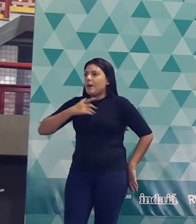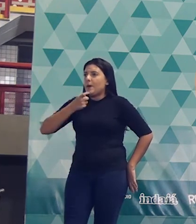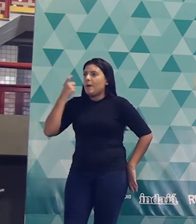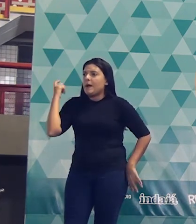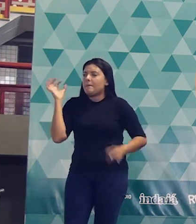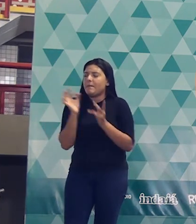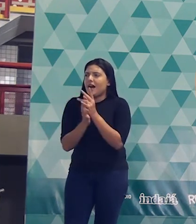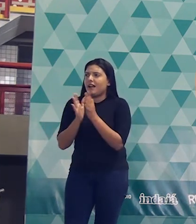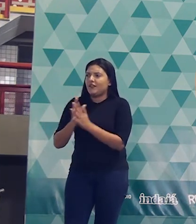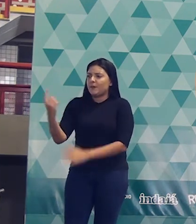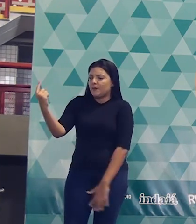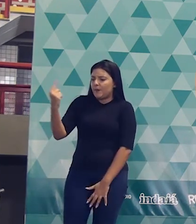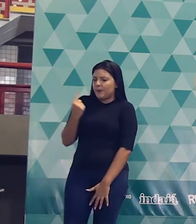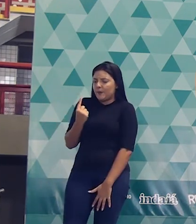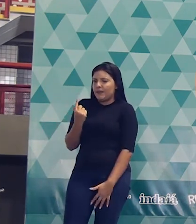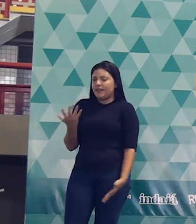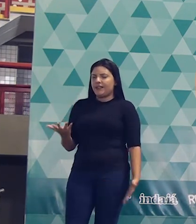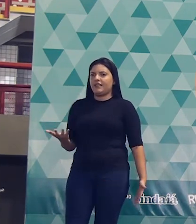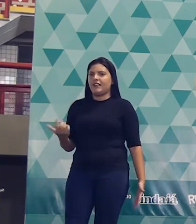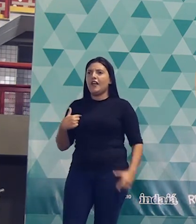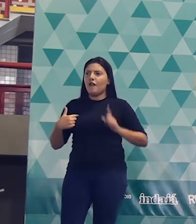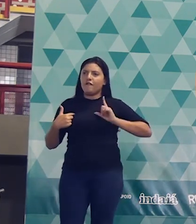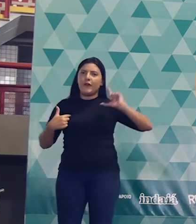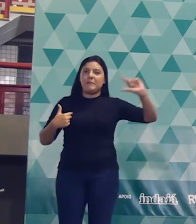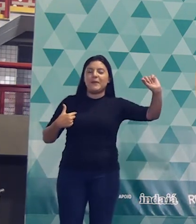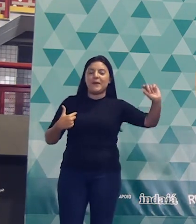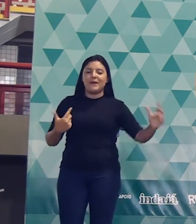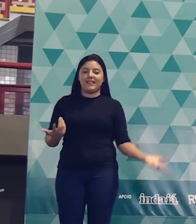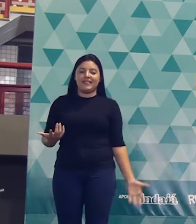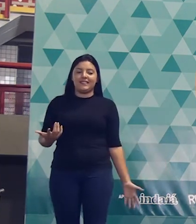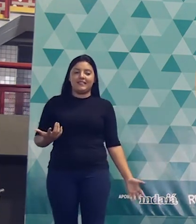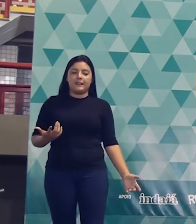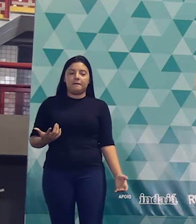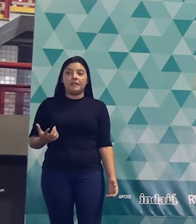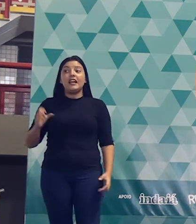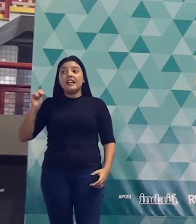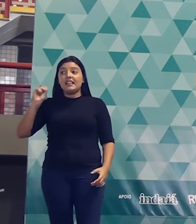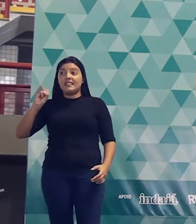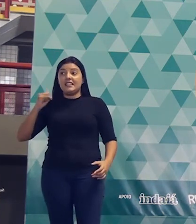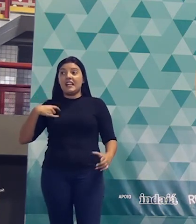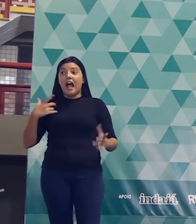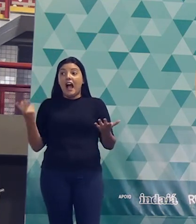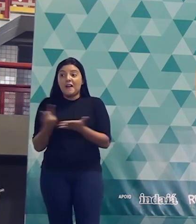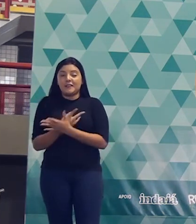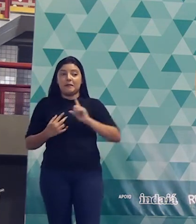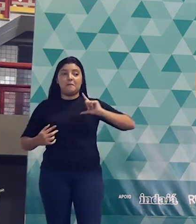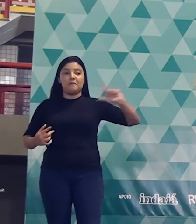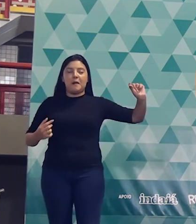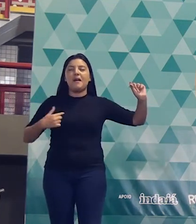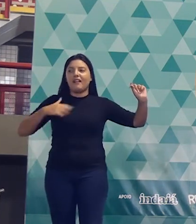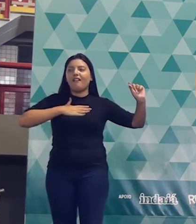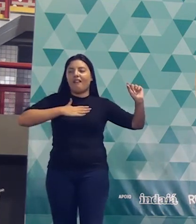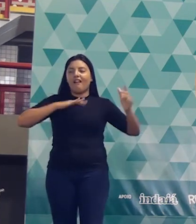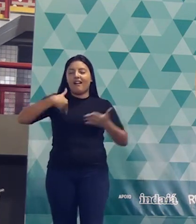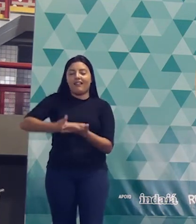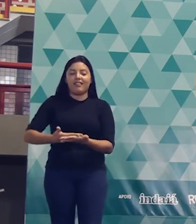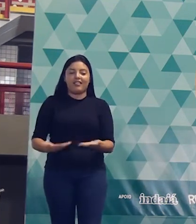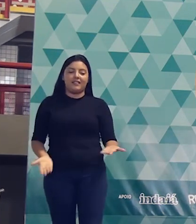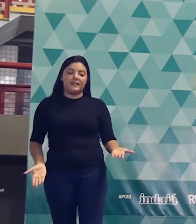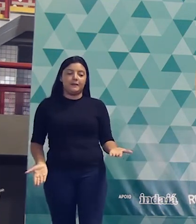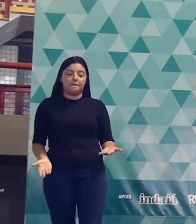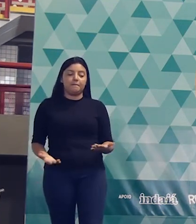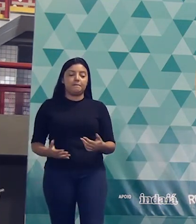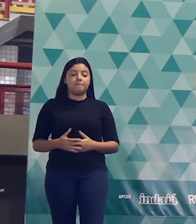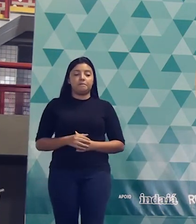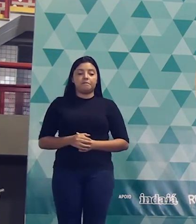não. Vai embora, né? Certo? Se vai embora é porque ainda gosta, viu? Né? Meu ex-marido chegou. Qual é o